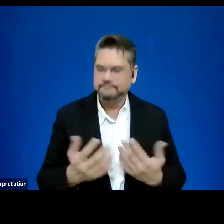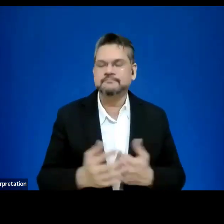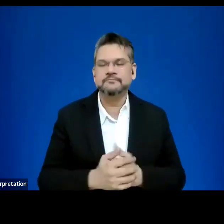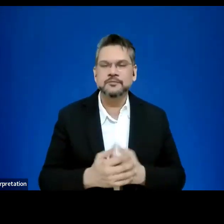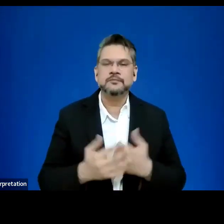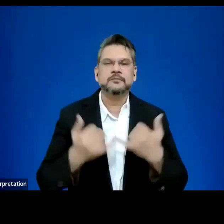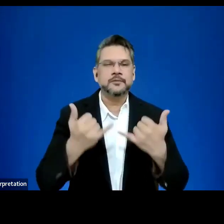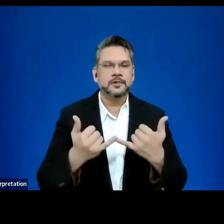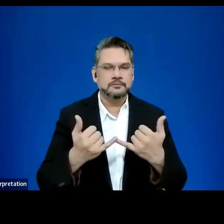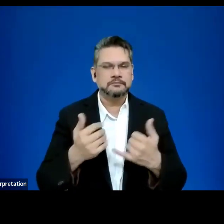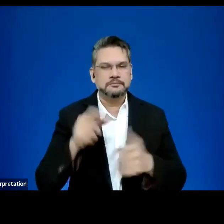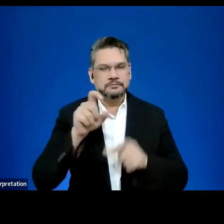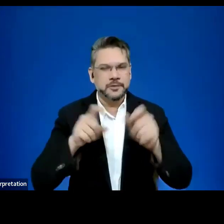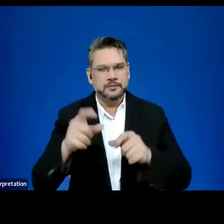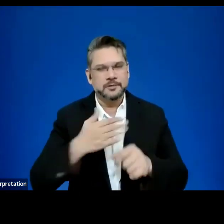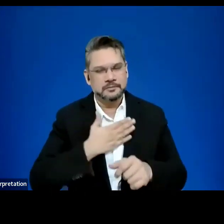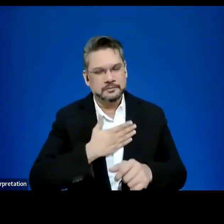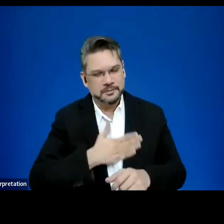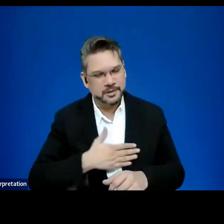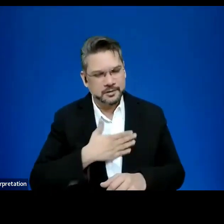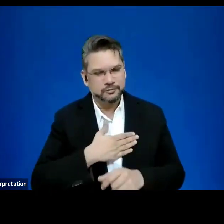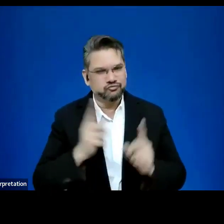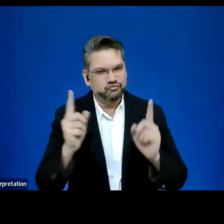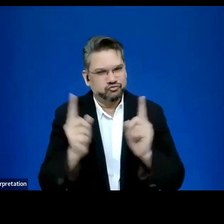我们有最后没有40分钟，